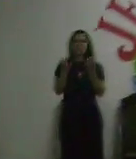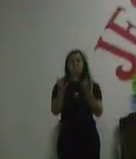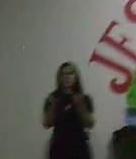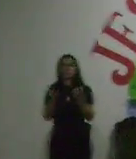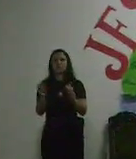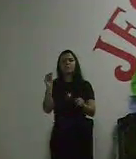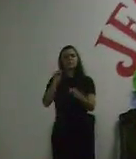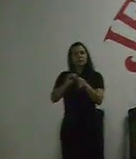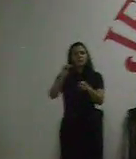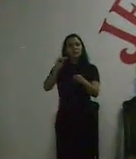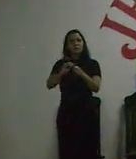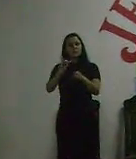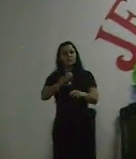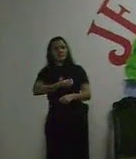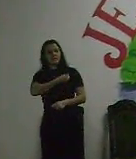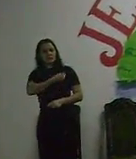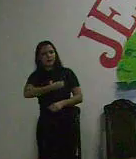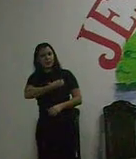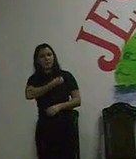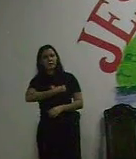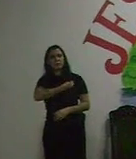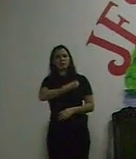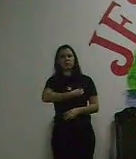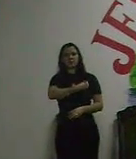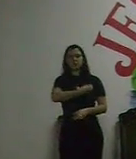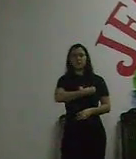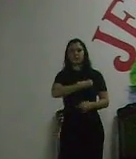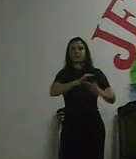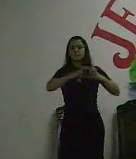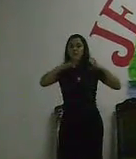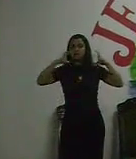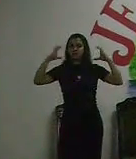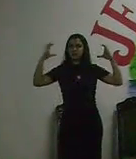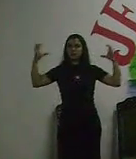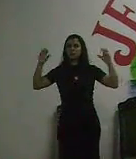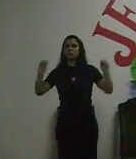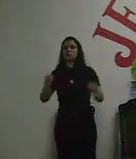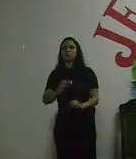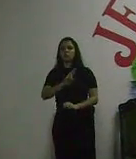para o bem do céu ser glorificado. Para o nome de Jesus ser